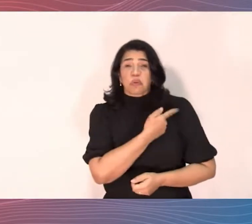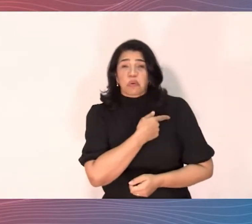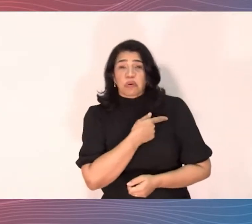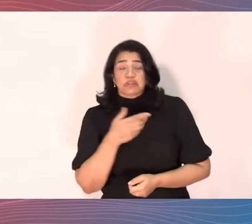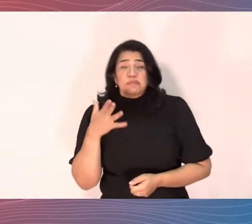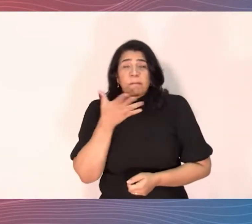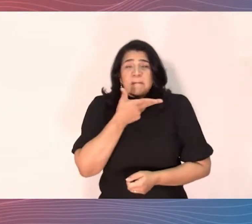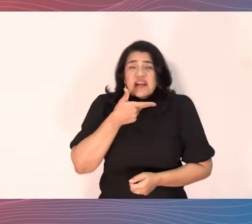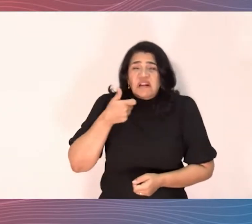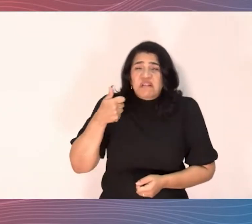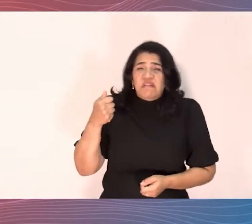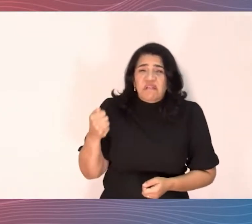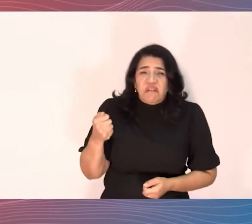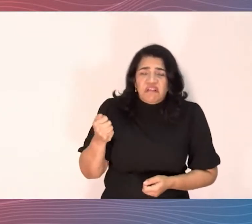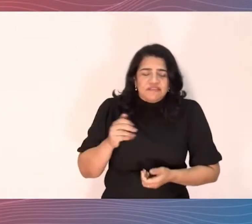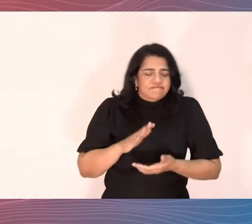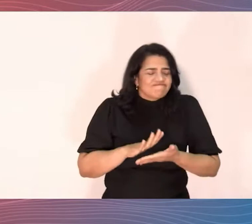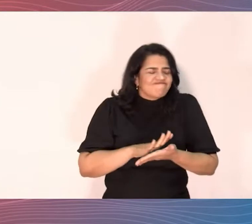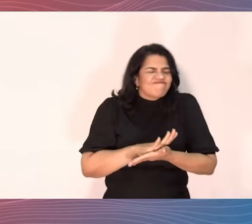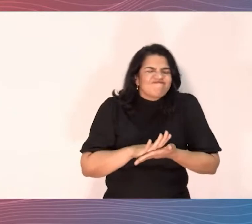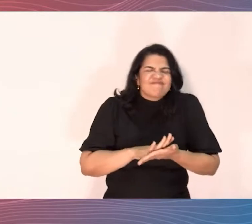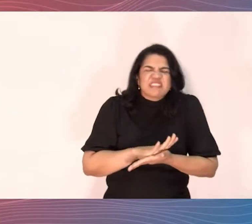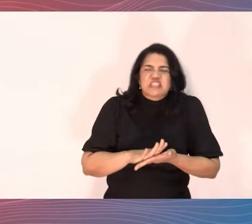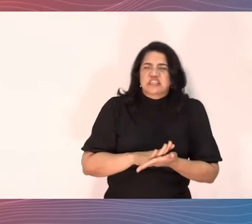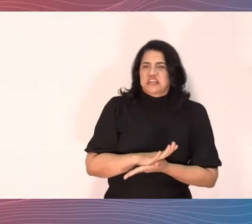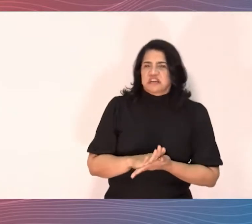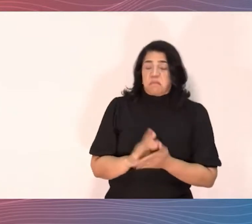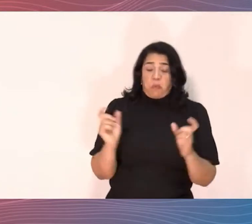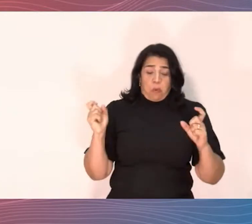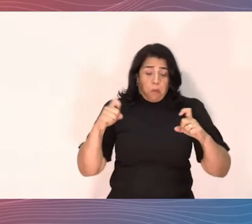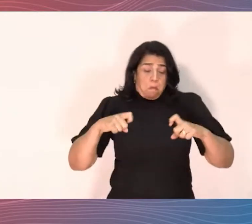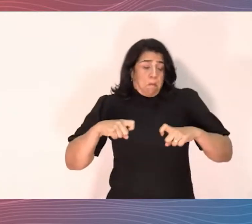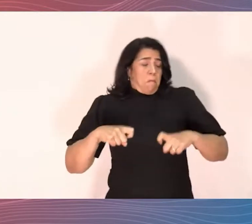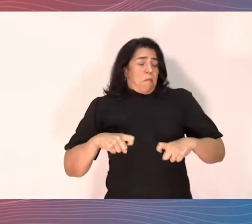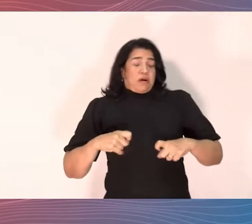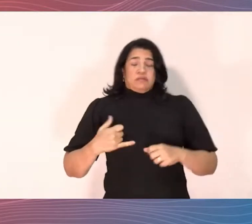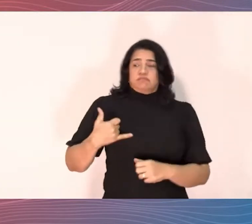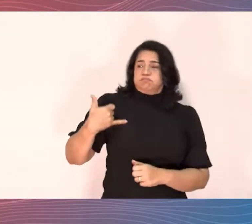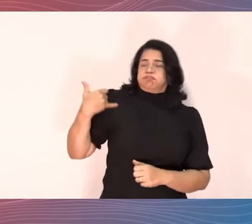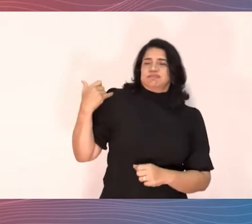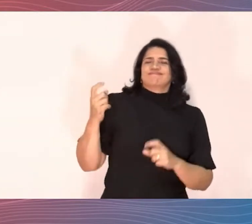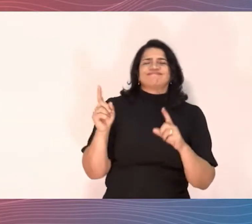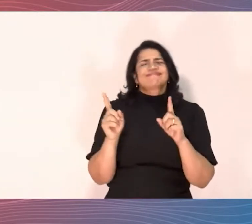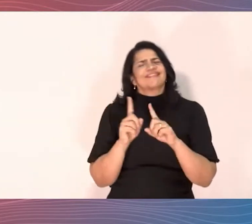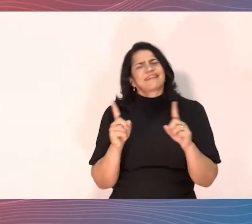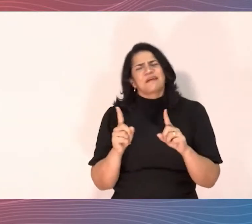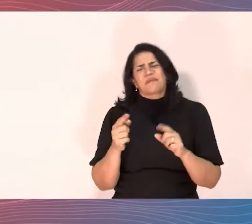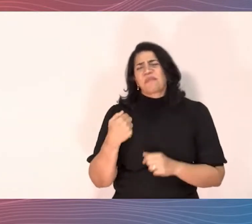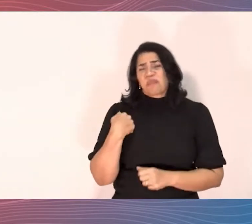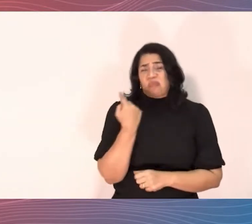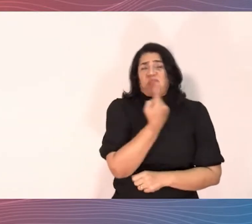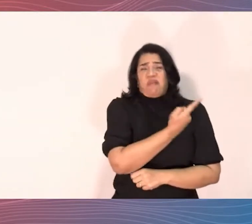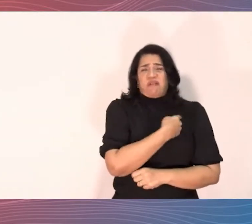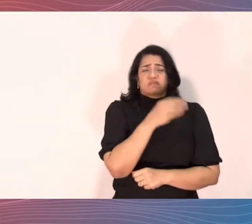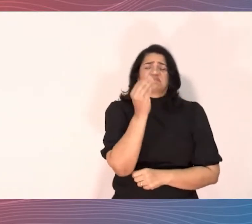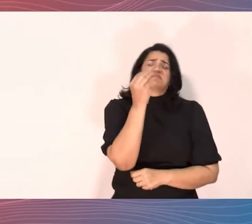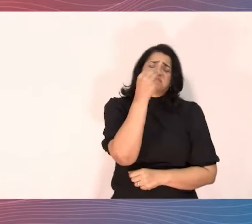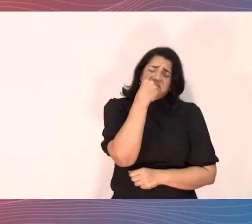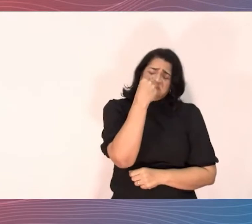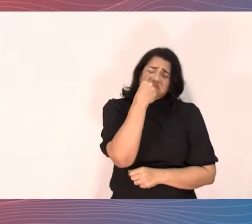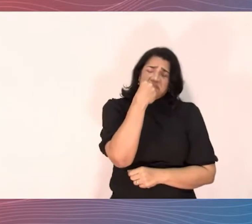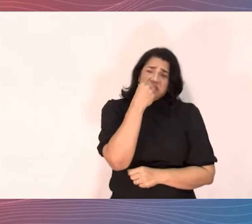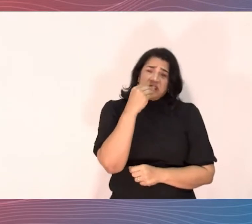mais capazes. Pelo contrário, temos pouca força. Pequeno em número. Pequeno